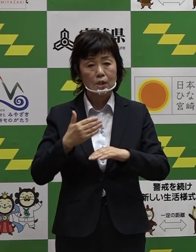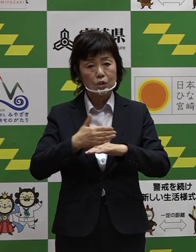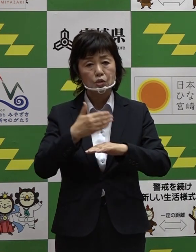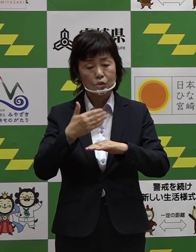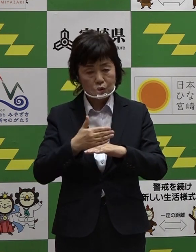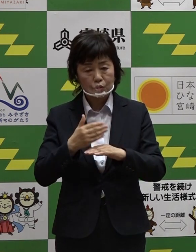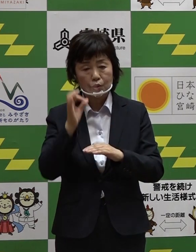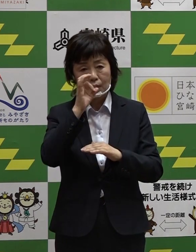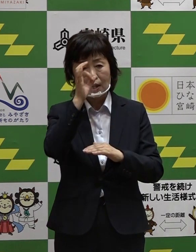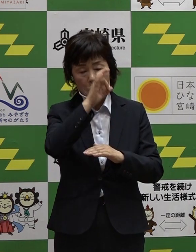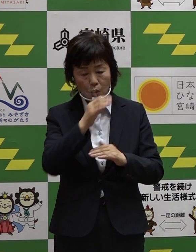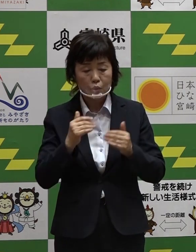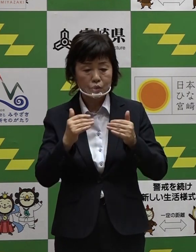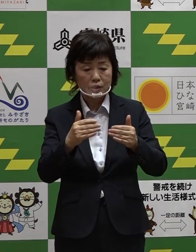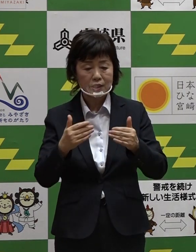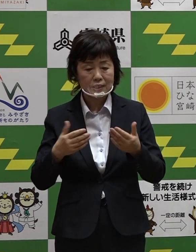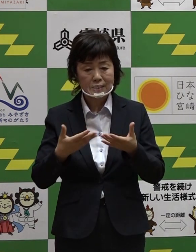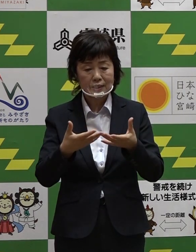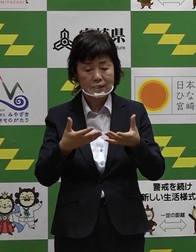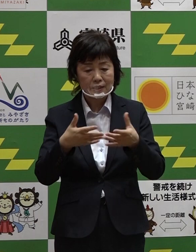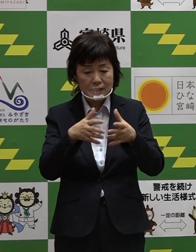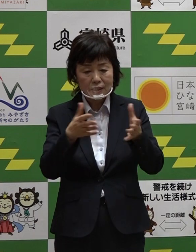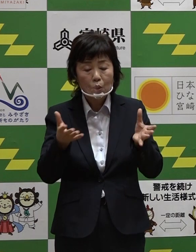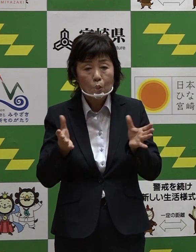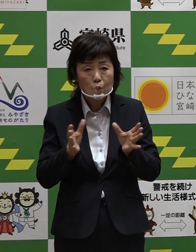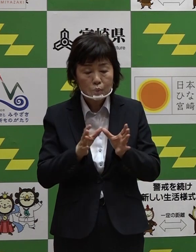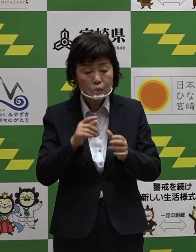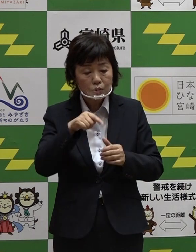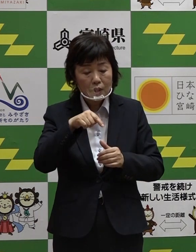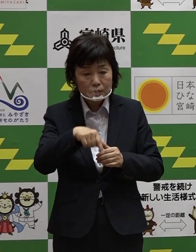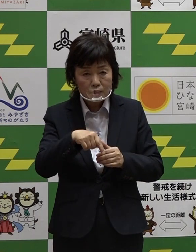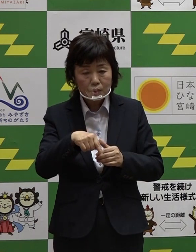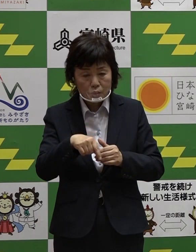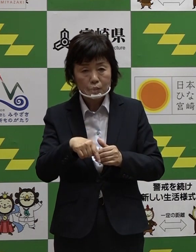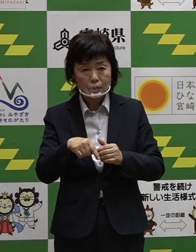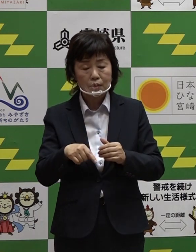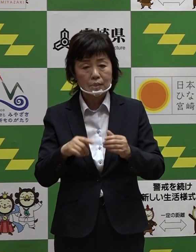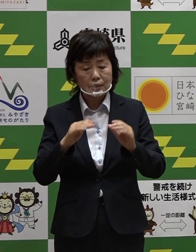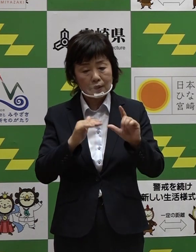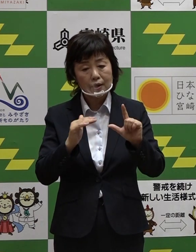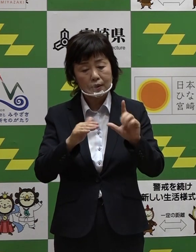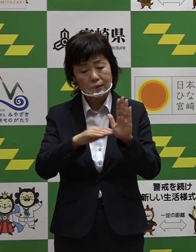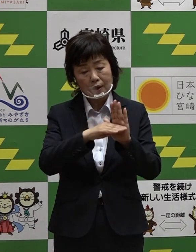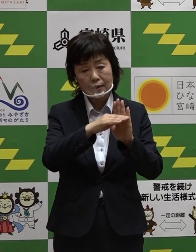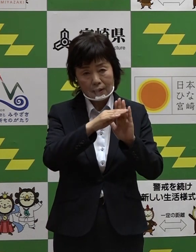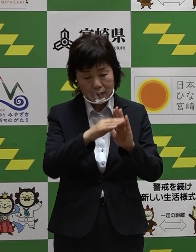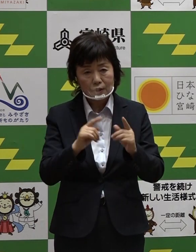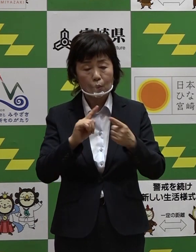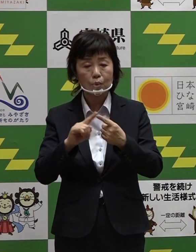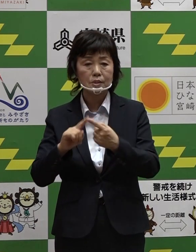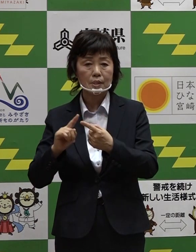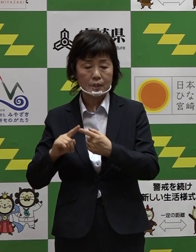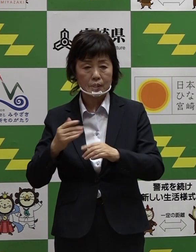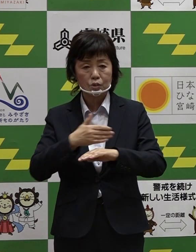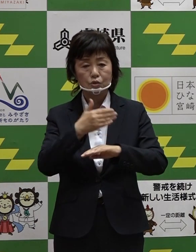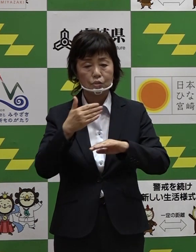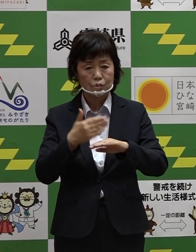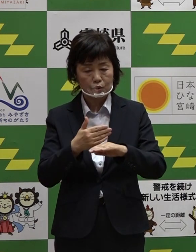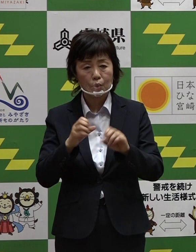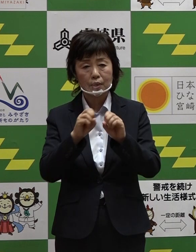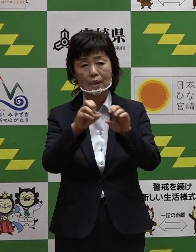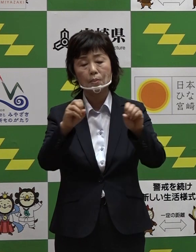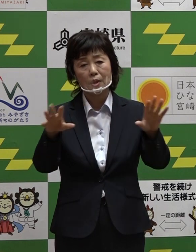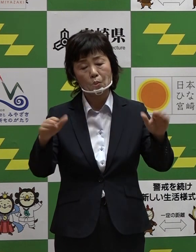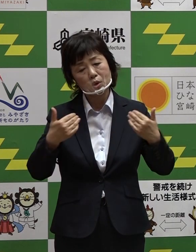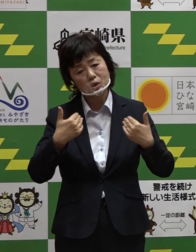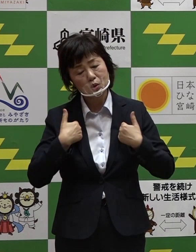構という仕組みがありますので、この段階的な解除に応じながらですね、九州全体のキャンペーンというのもこれから必要